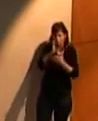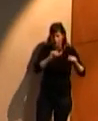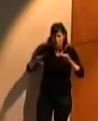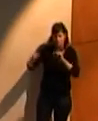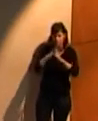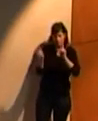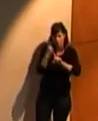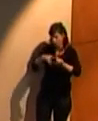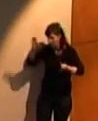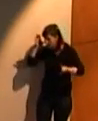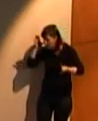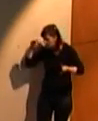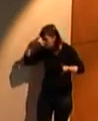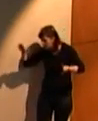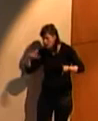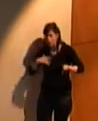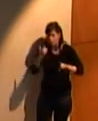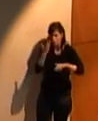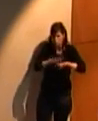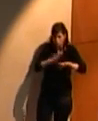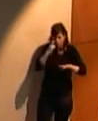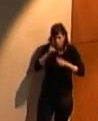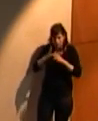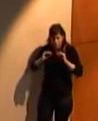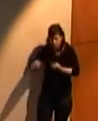tout cas dans la pratique qu'on avait.